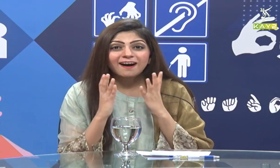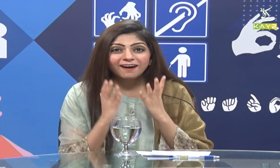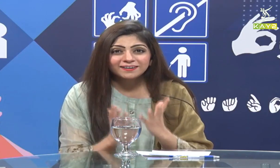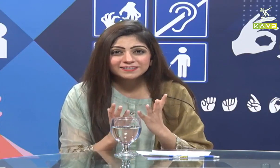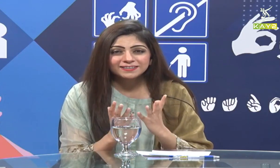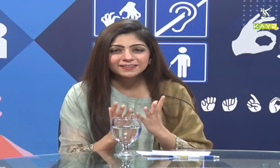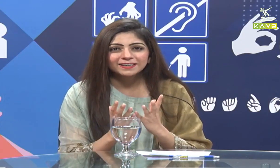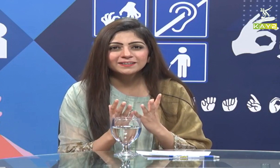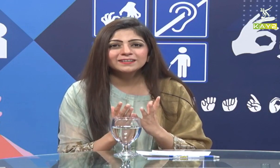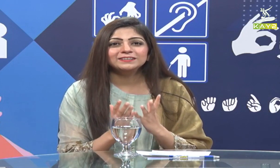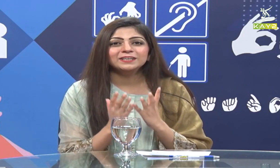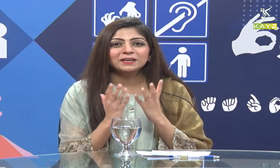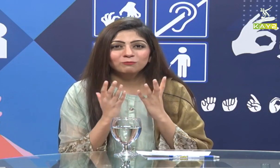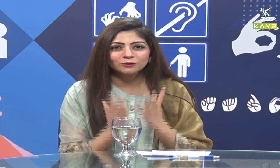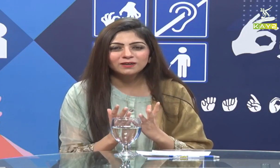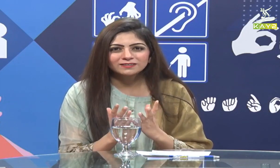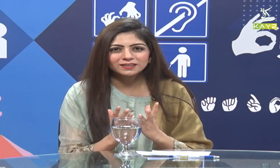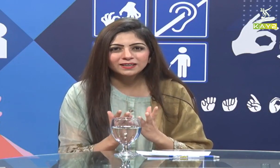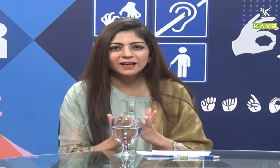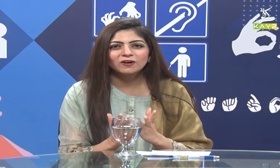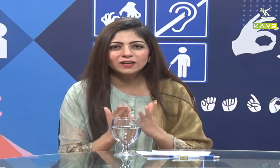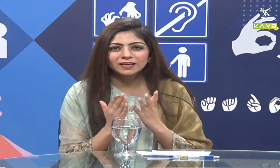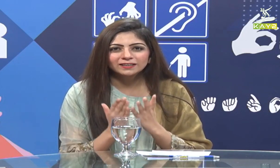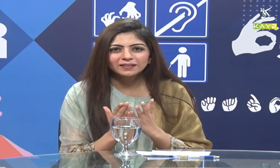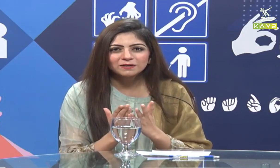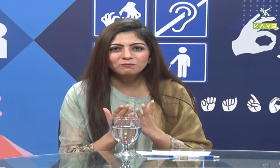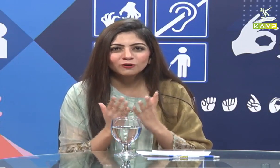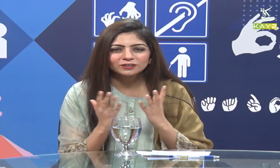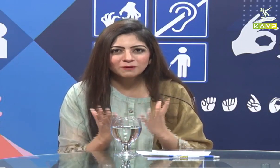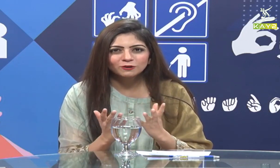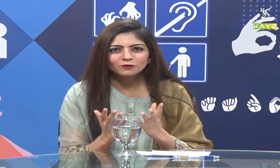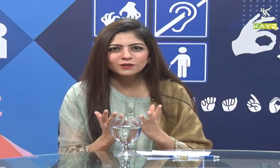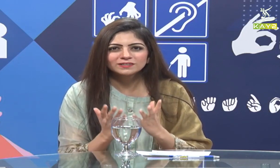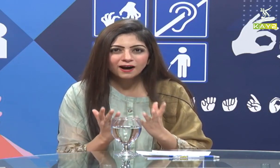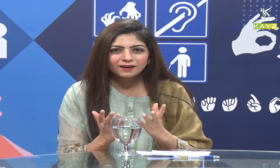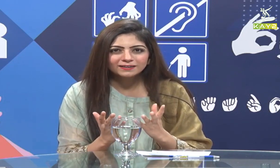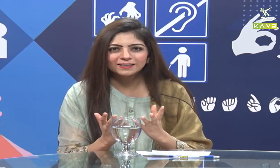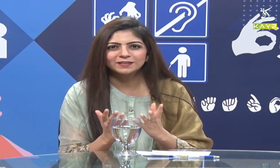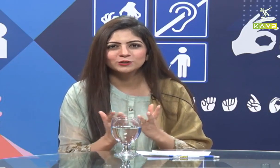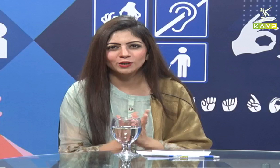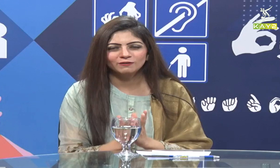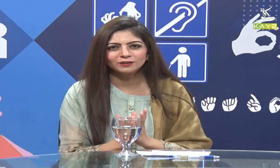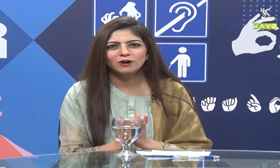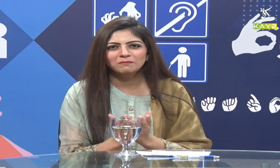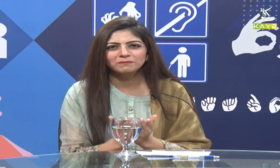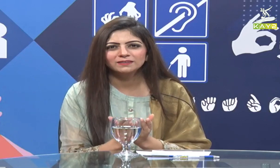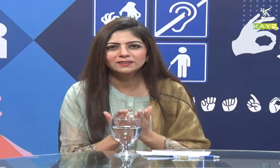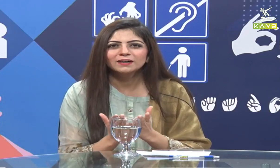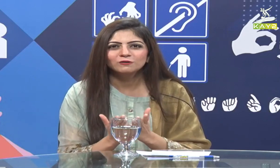आर्ट सीखें। ये एक बहुत बड़ा स्किल है और अल्लाह ताला ने बहुत कम लोगों को इस आर्ट के लिए चुना हुआ है। तो आप अपने अंदर का वो